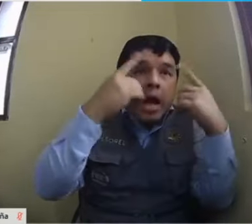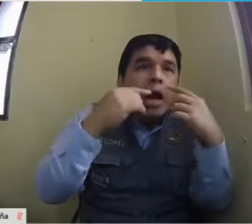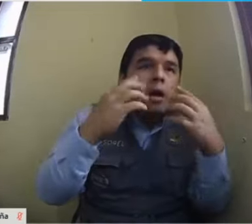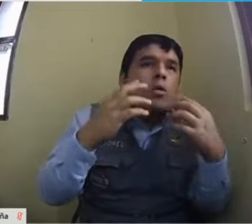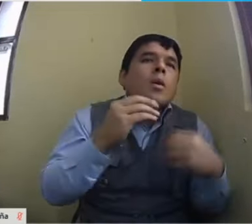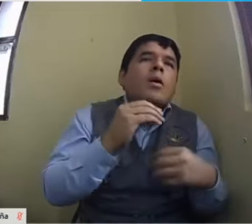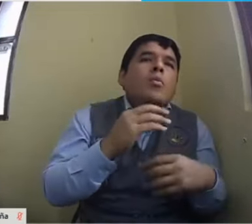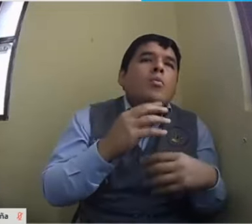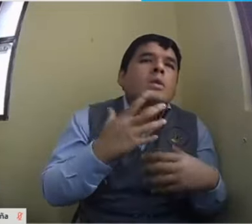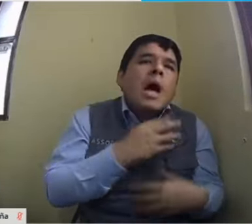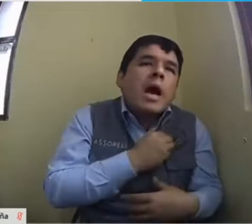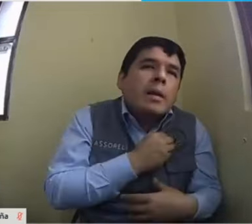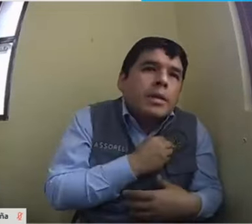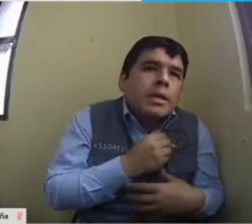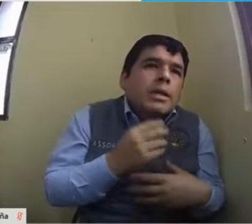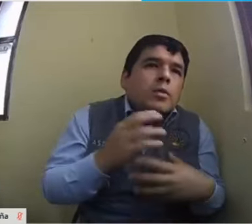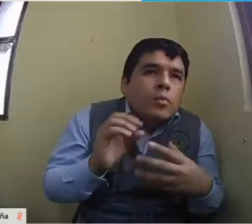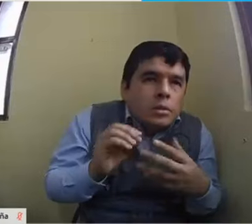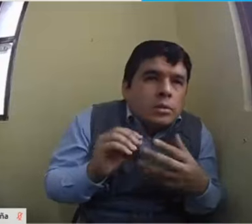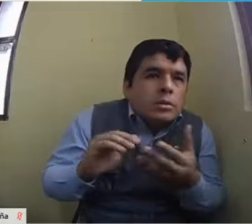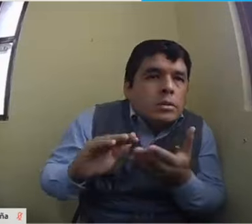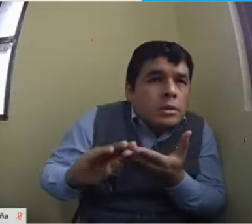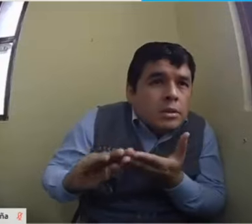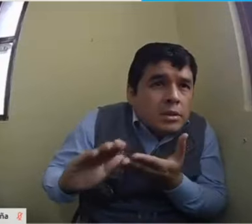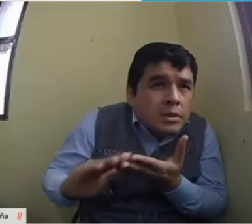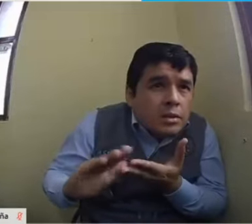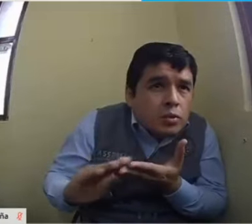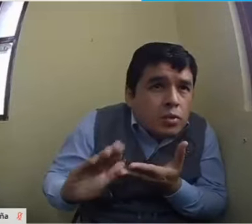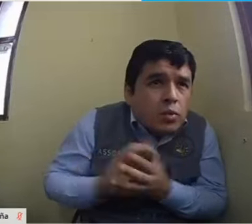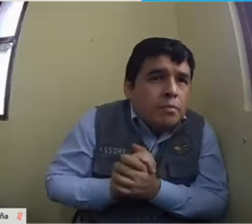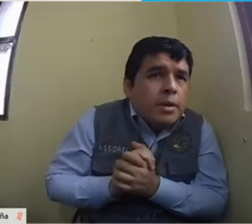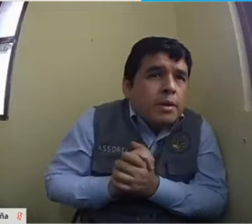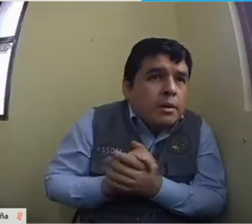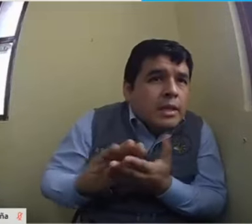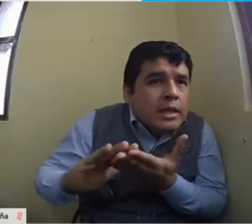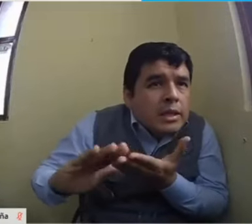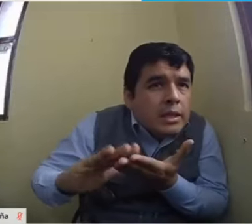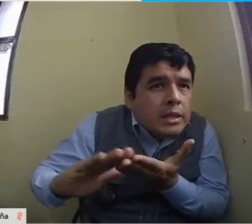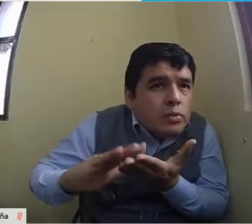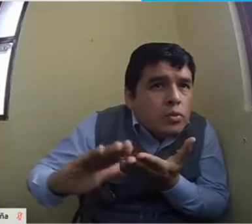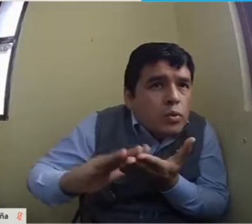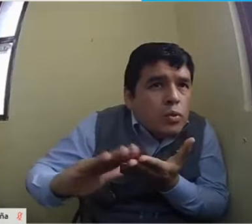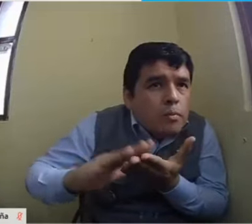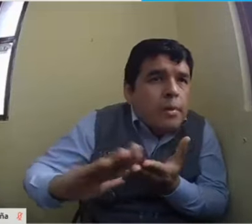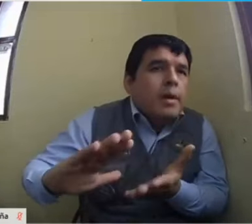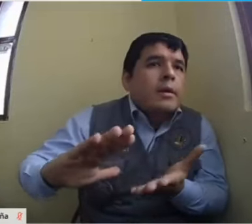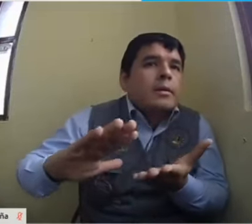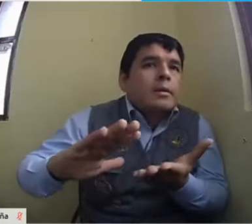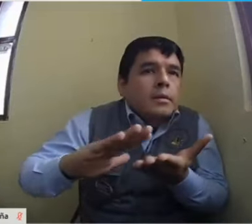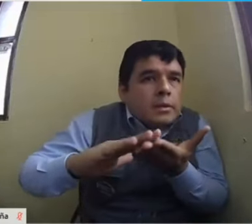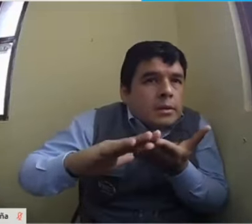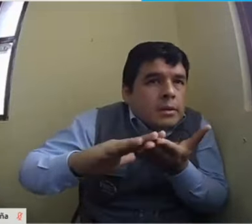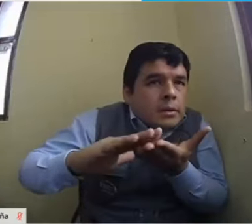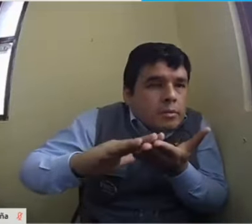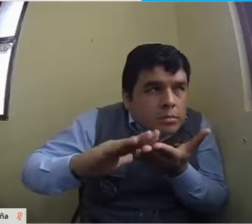Y las puntas de los dedos son las que se tocan, ¿no? Disculpa,